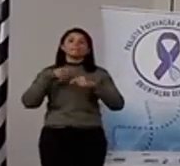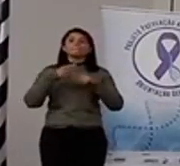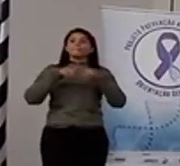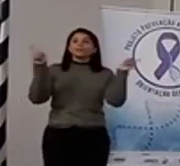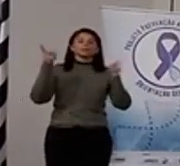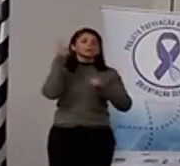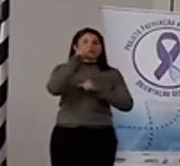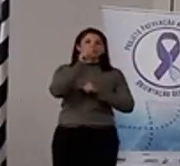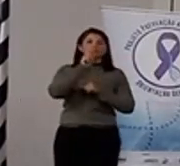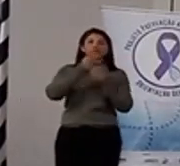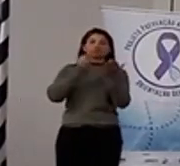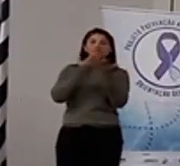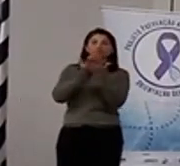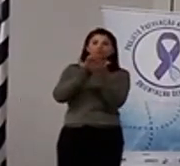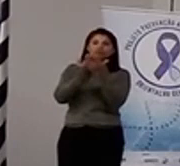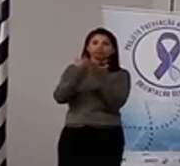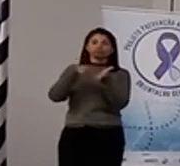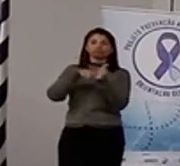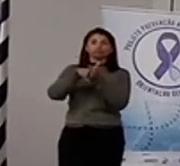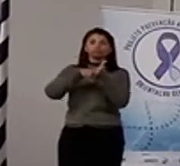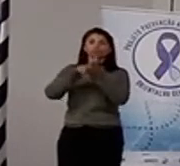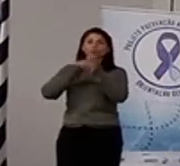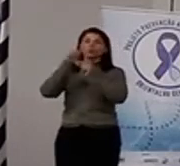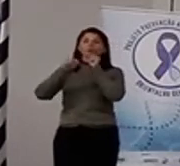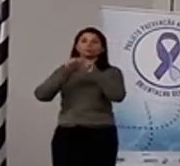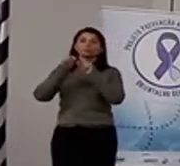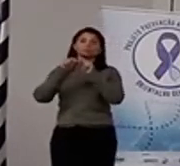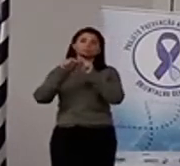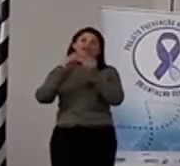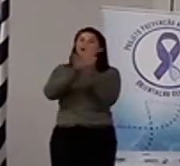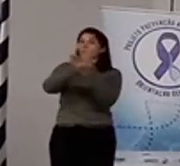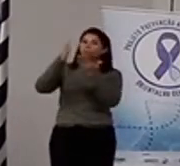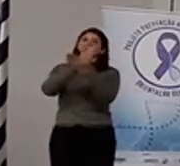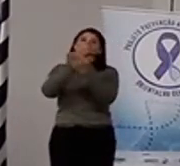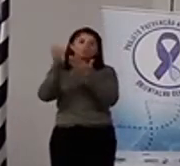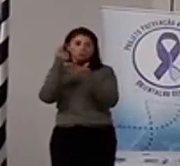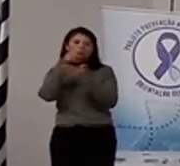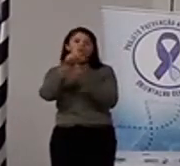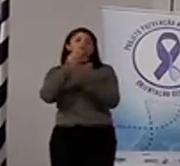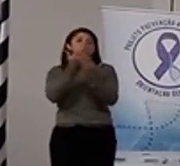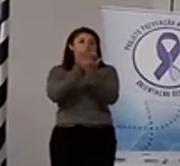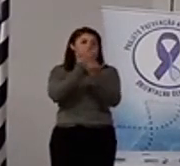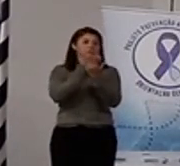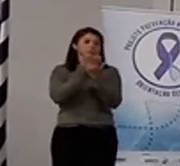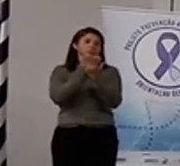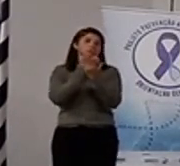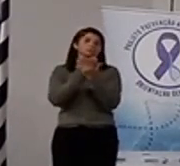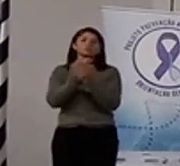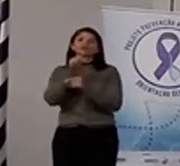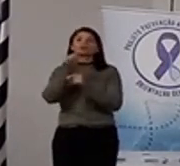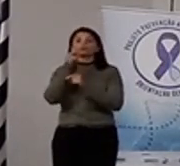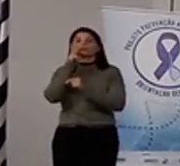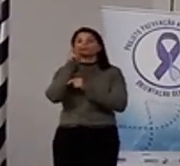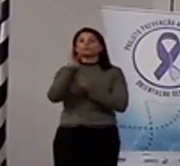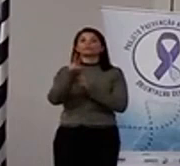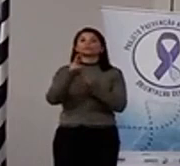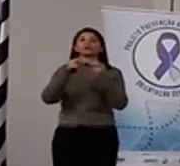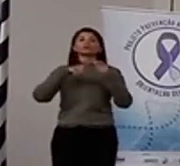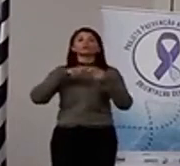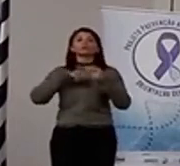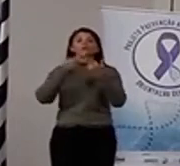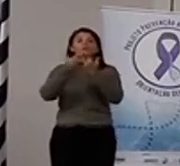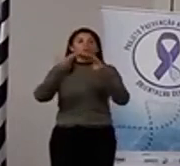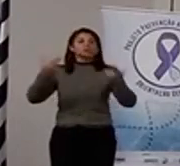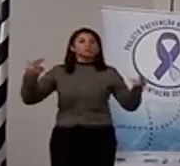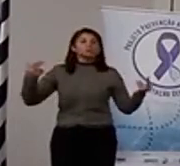estudos placebo controlado. Alguns serviços conseguiram fazer esses estudos, e você viu que tem algumas coisas que o canabidiol tem